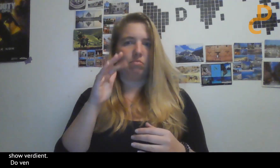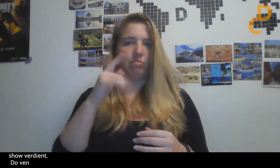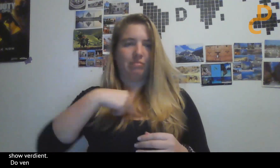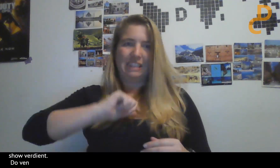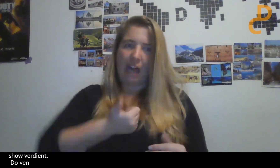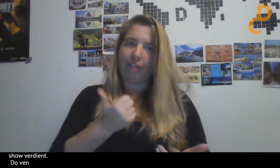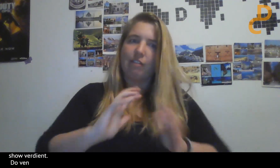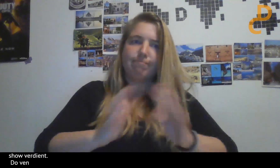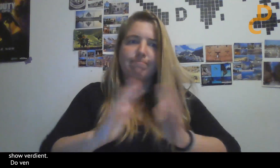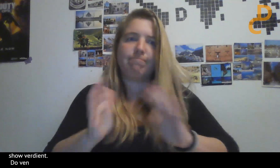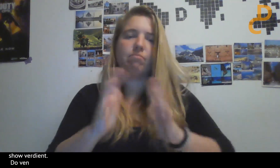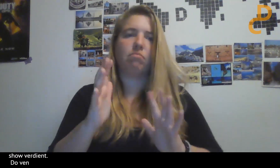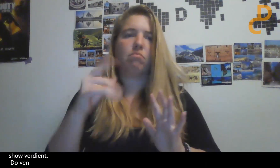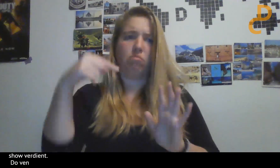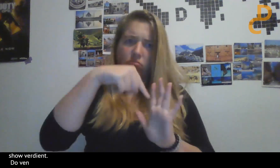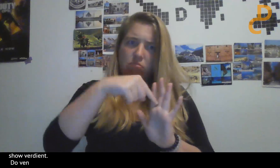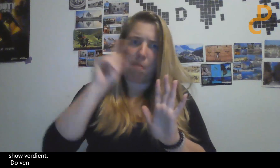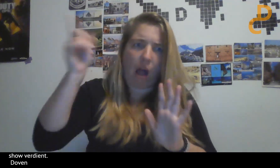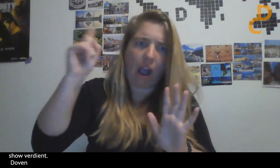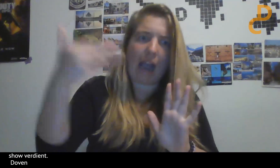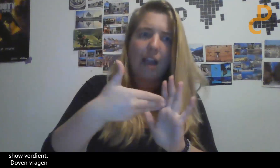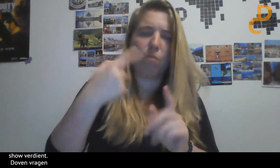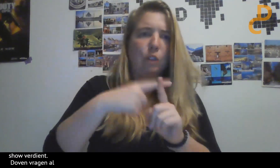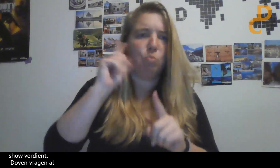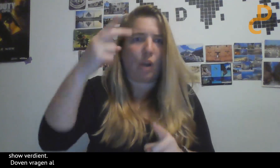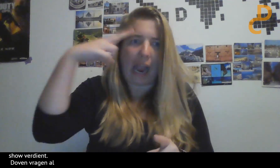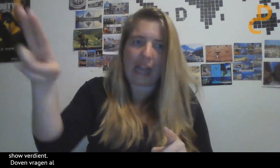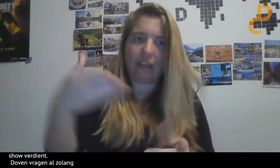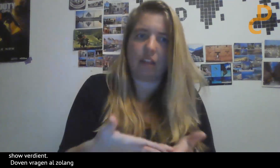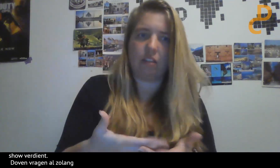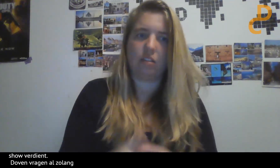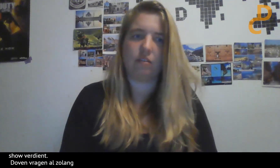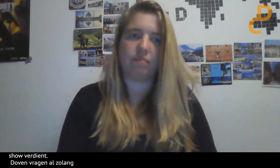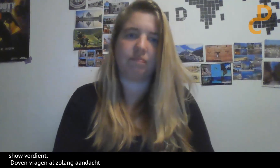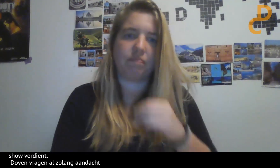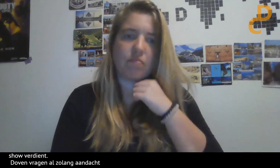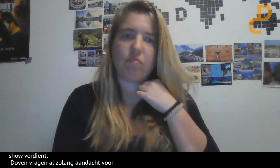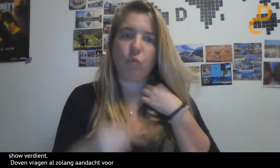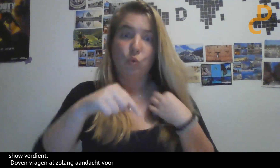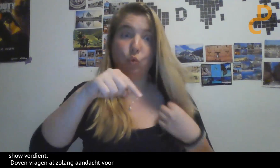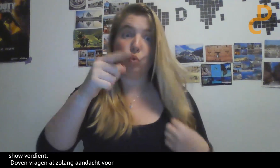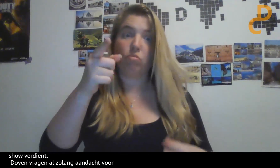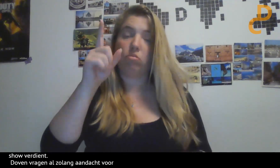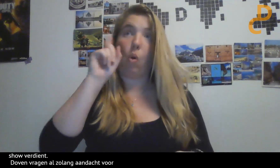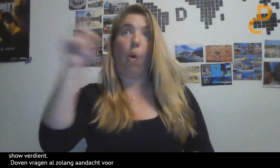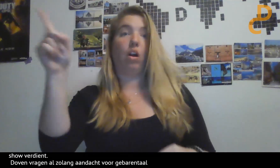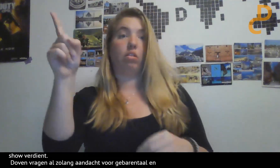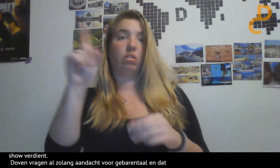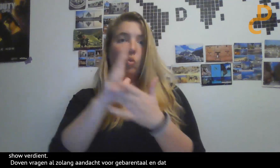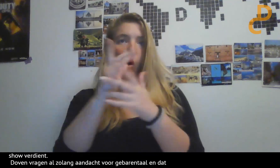ook hebben we zelf gebaard en laten zien dat die gebarentaal belangrijk is en erkend moet worden. En nu